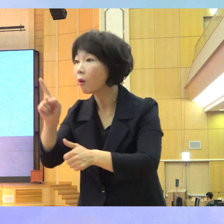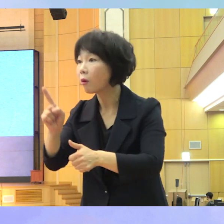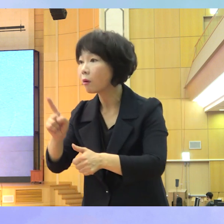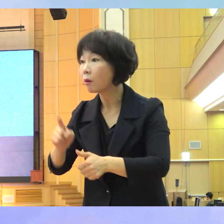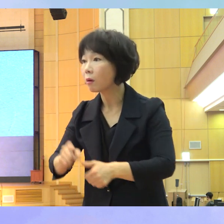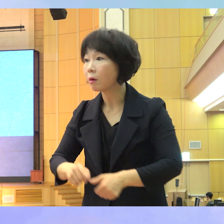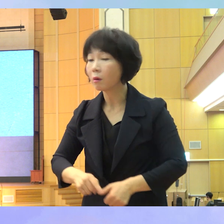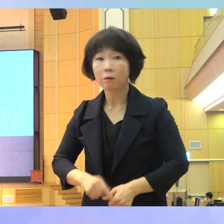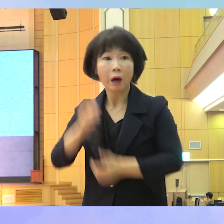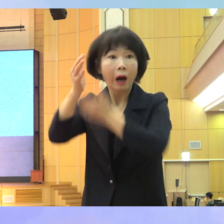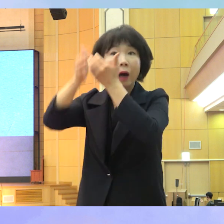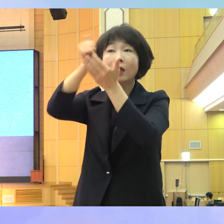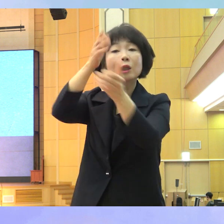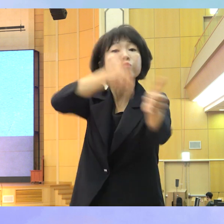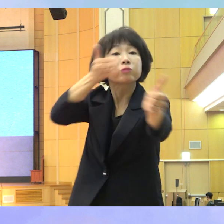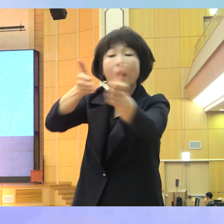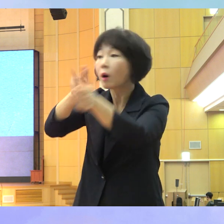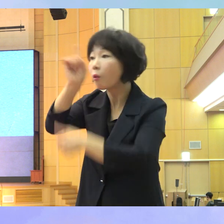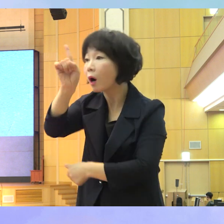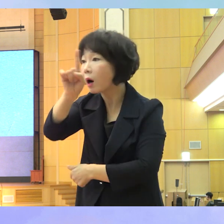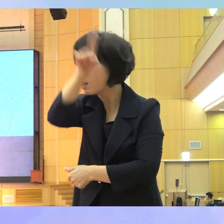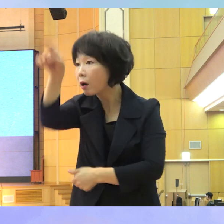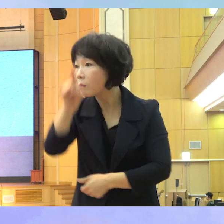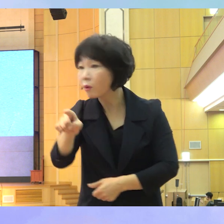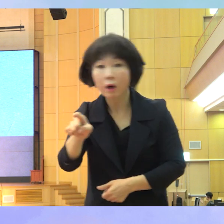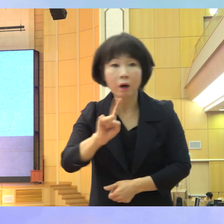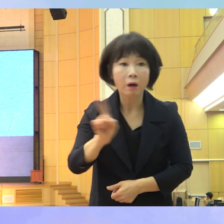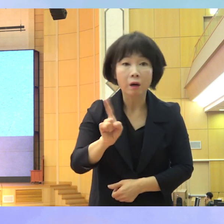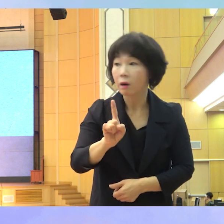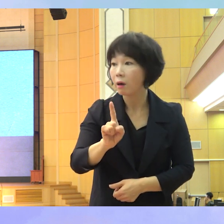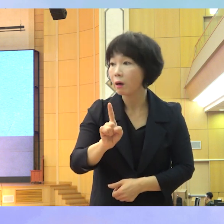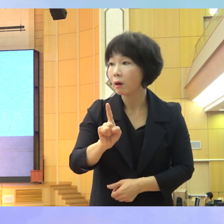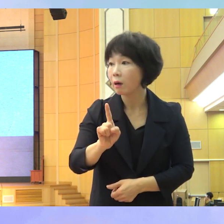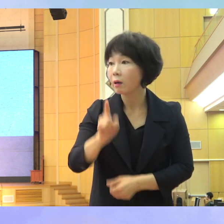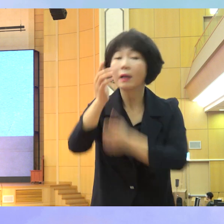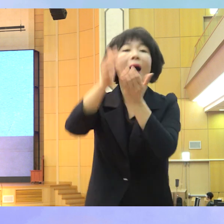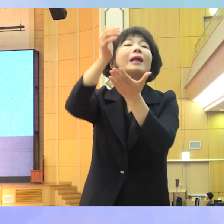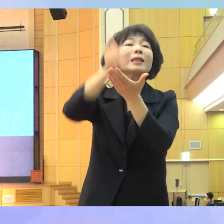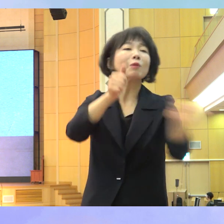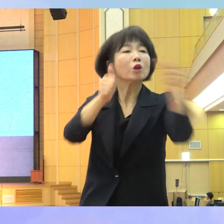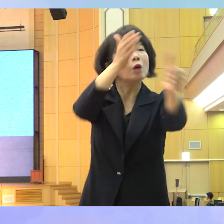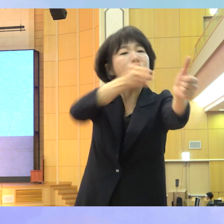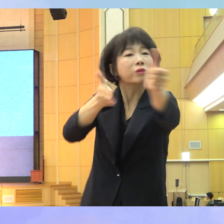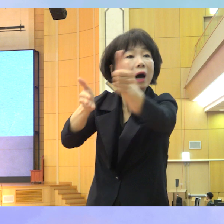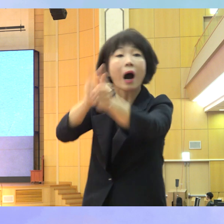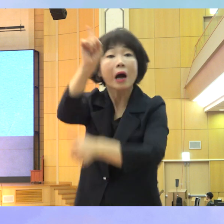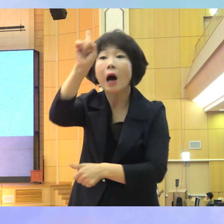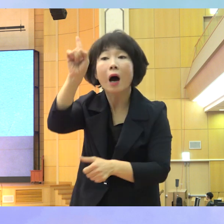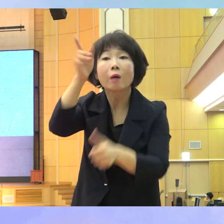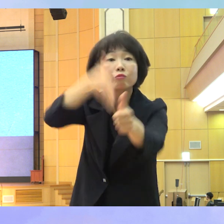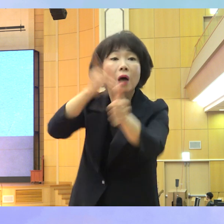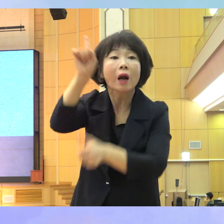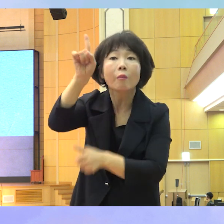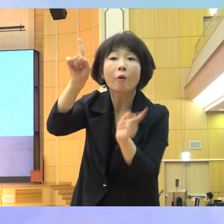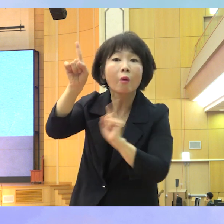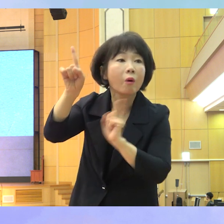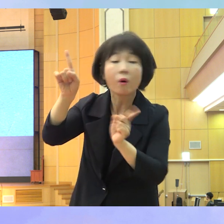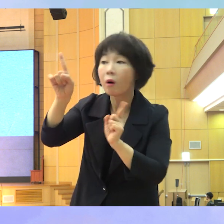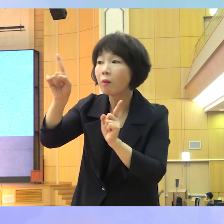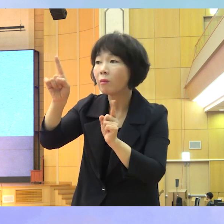살아가라. 경건하게 살아가라. 이것을 우리 하나님이 우리에게 요구하시는 거예요.